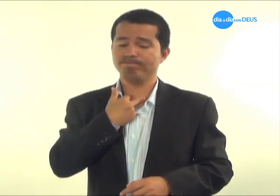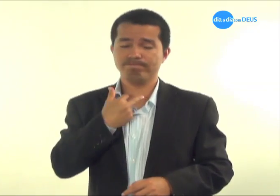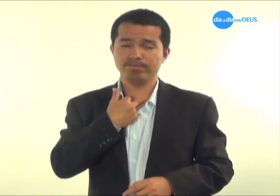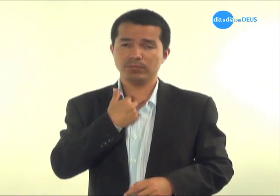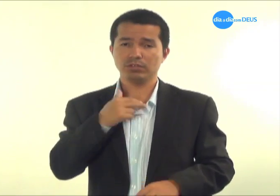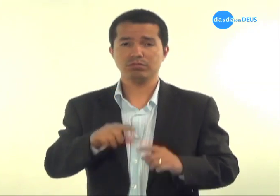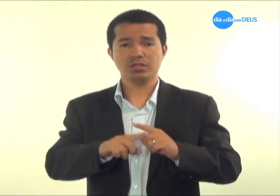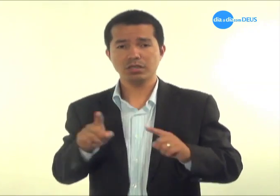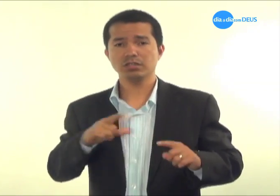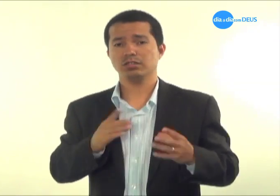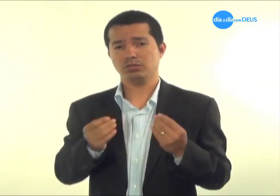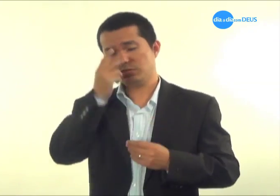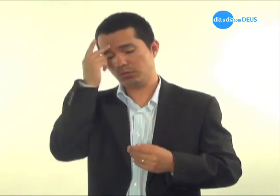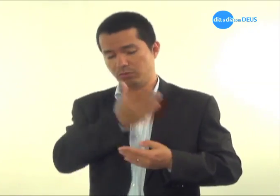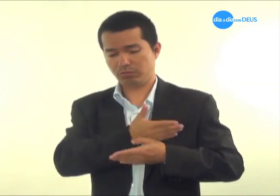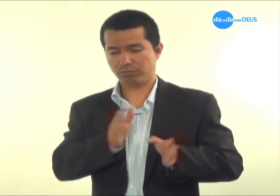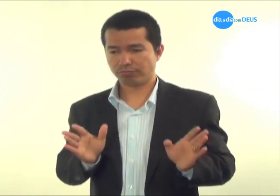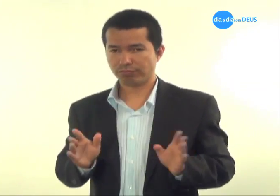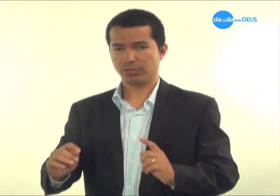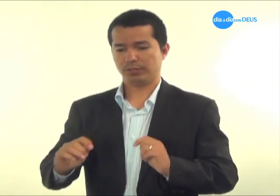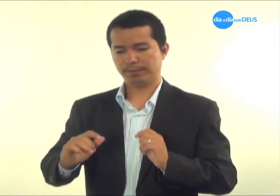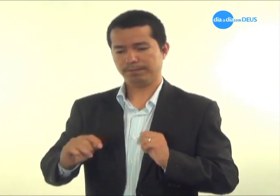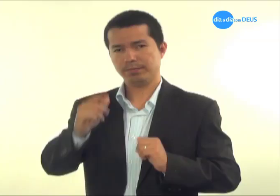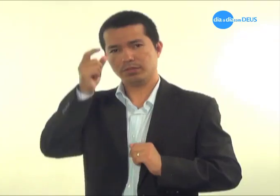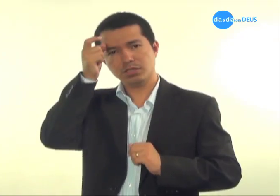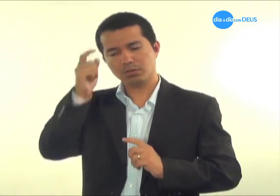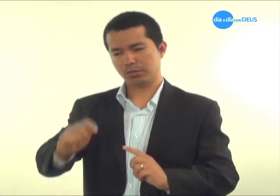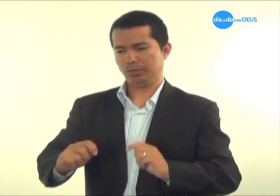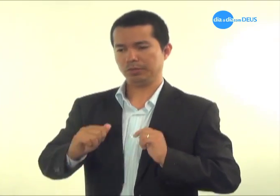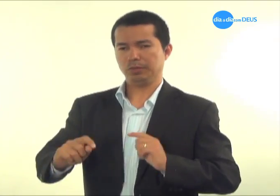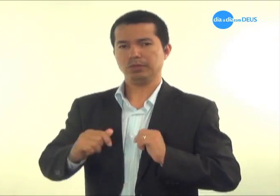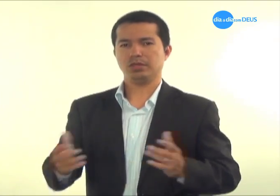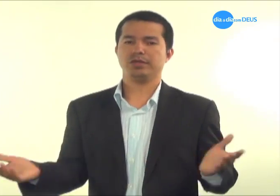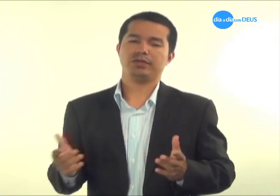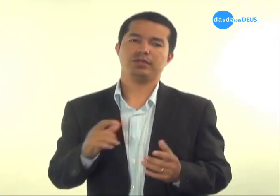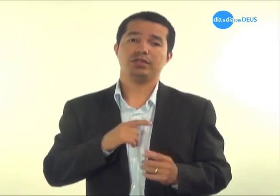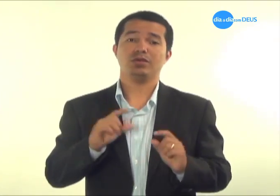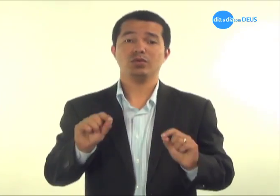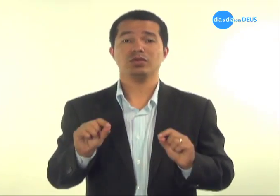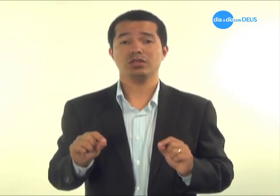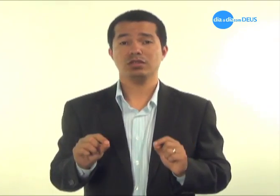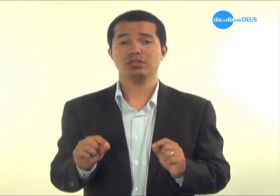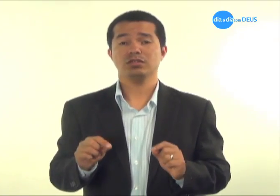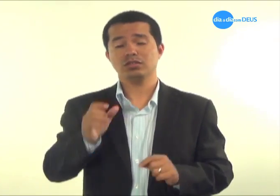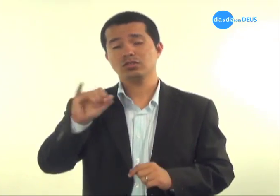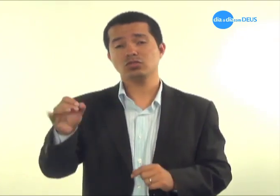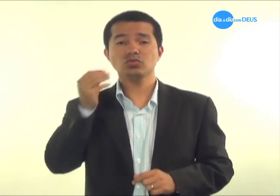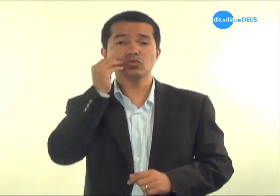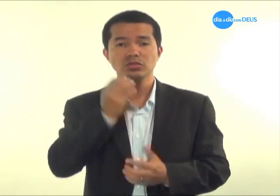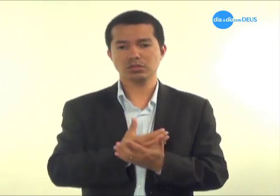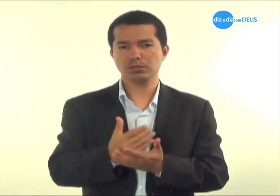vida. Foi isso que aconteceu com Judas. Ele foi se distanciando do Senhor e agora ele começou a virar um